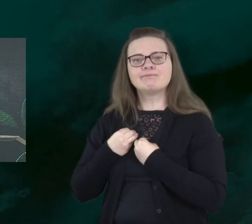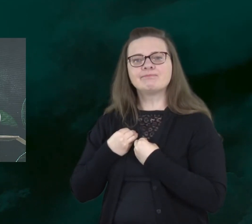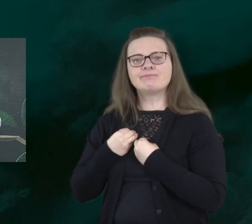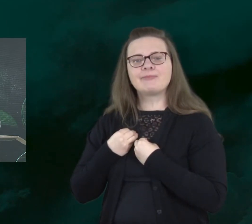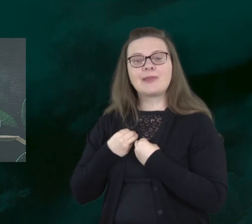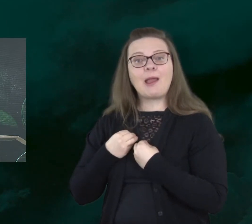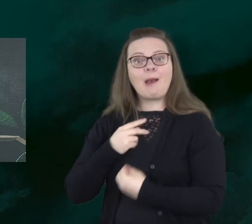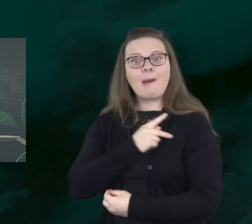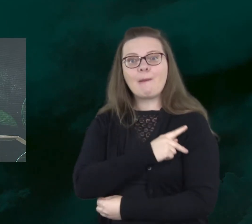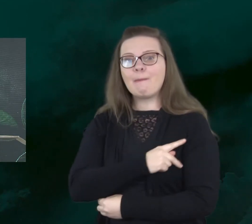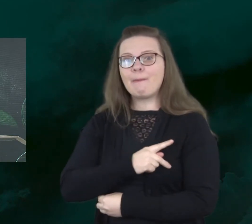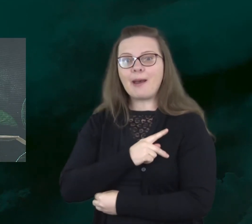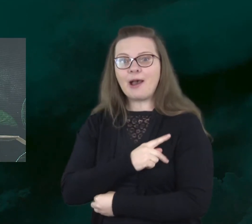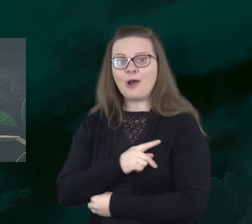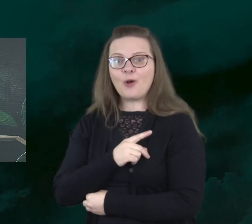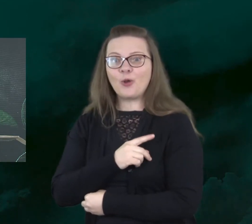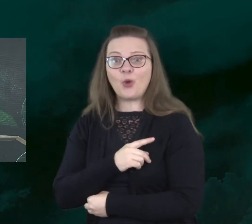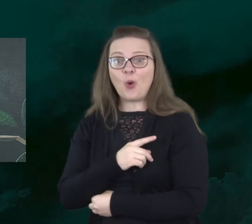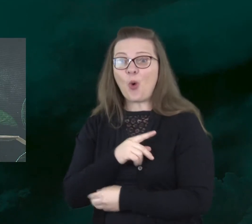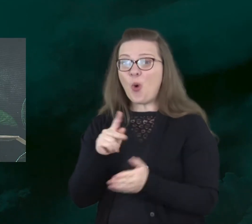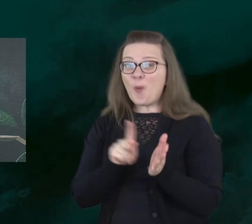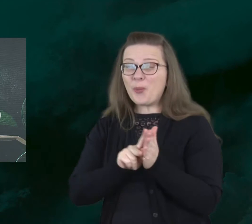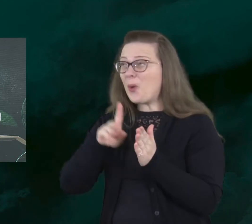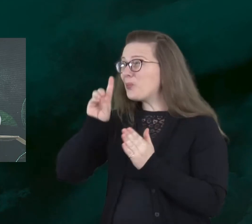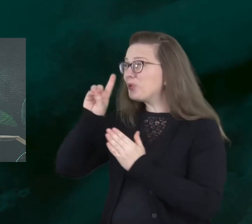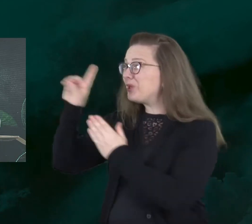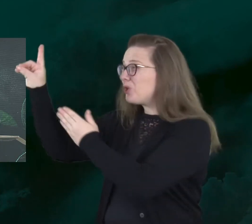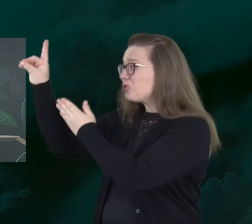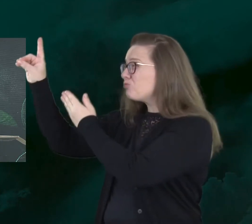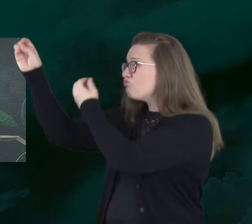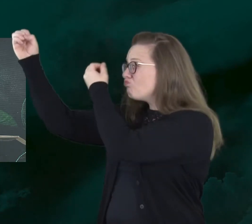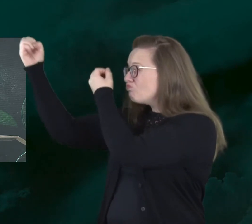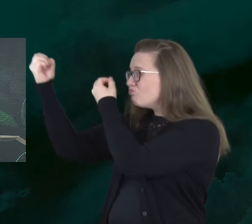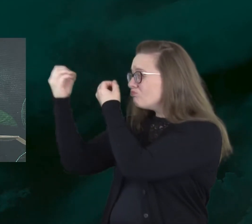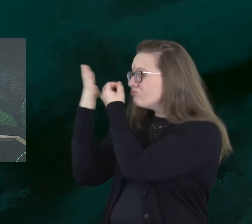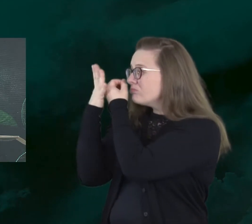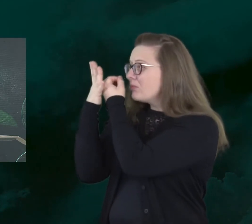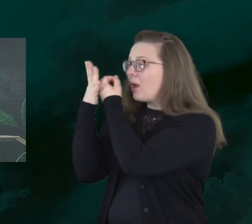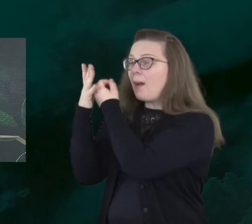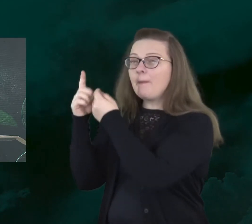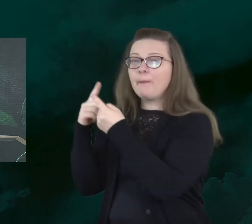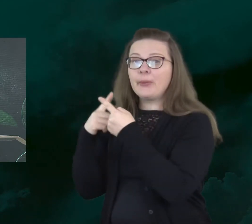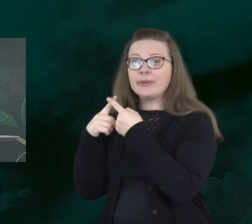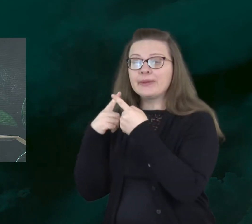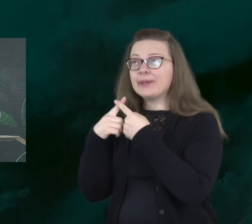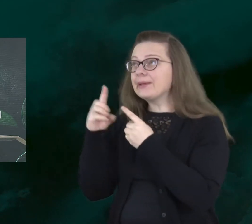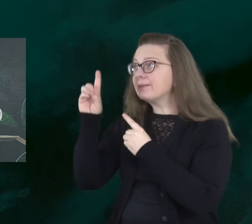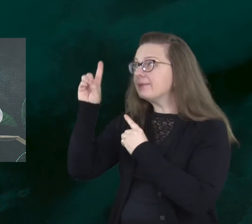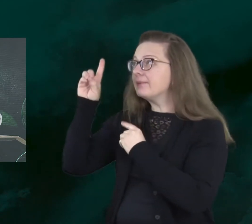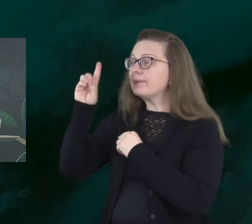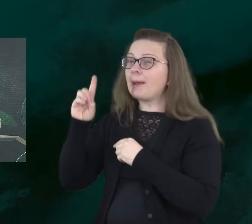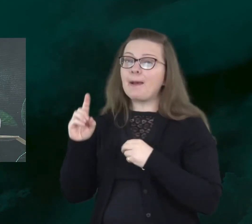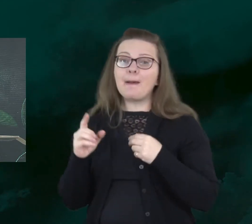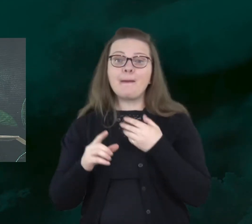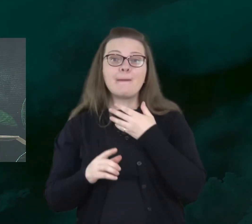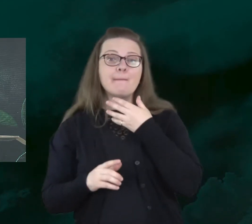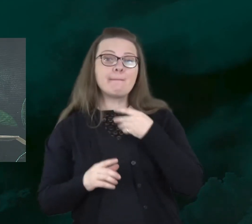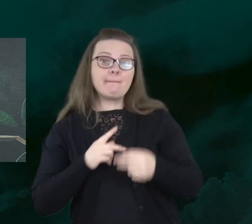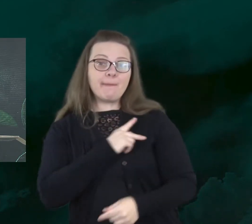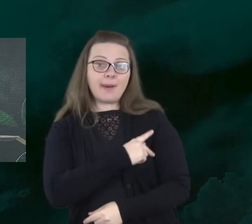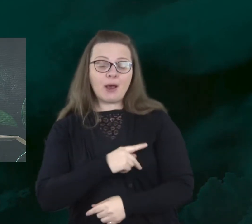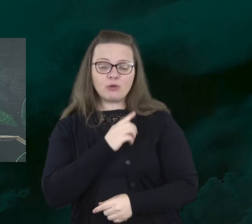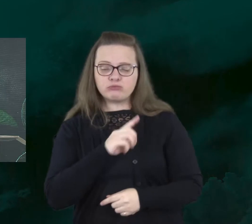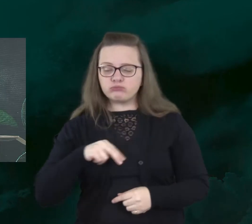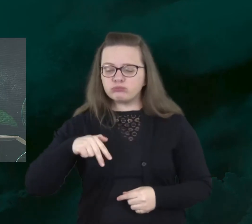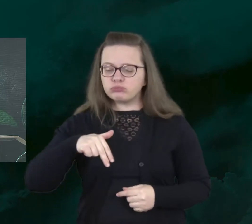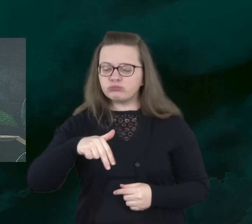a palavra do Senhor Jesus. O Senhor apareceu a ele no caminho para Damasco e aprove a Deus